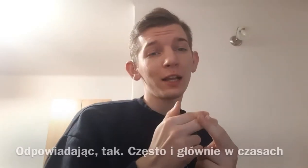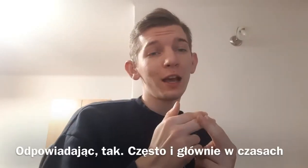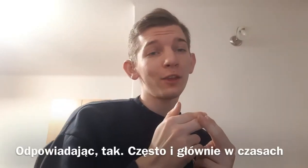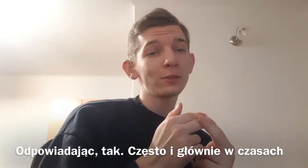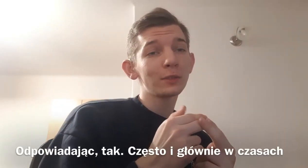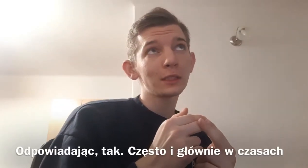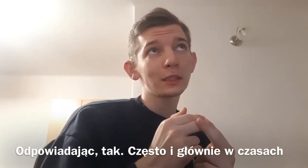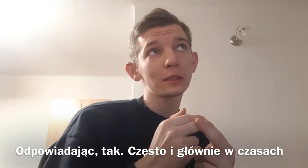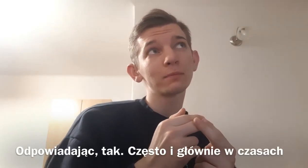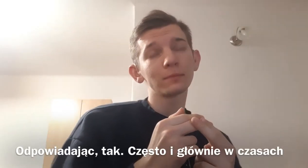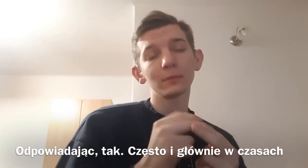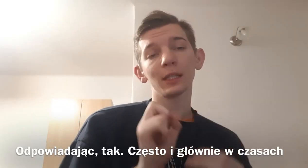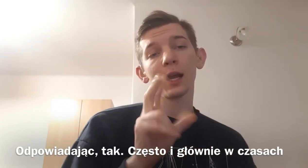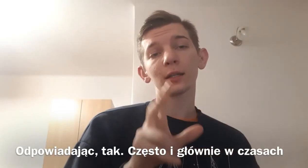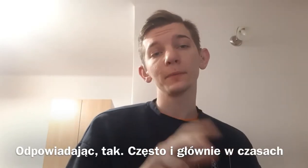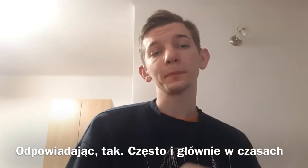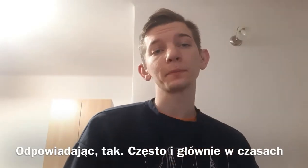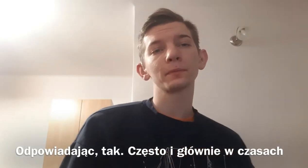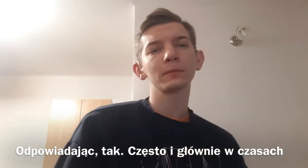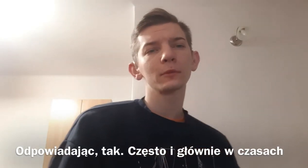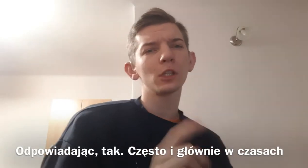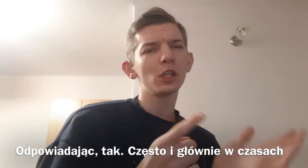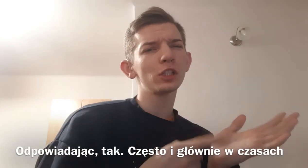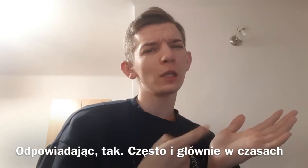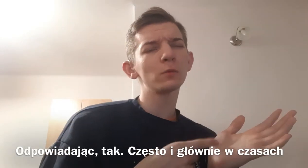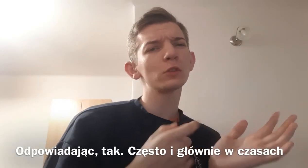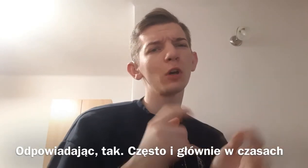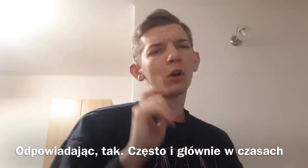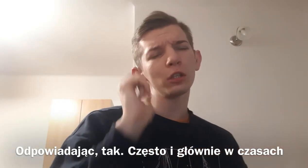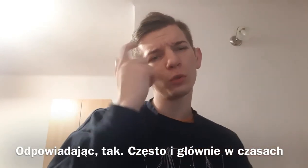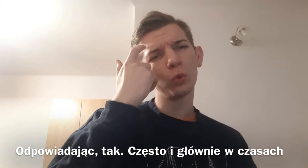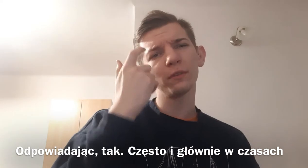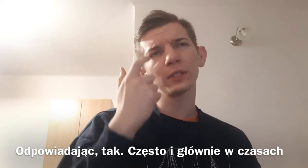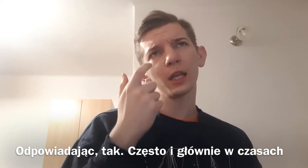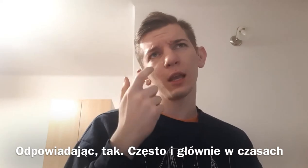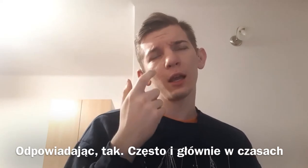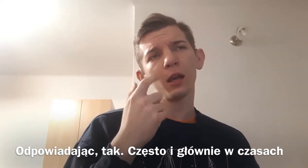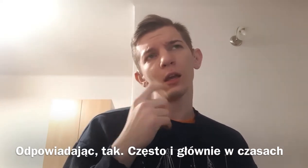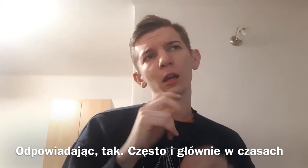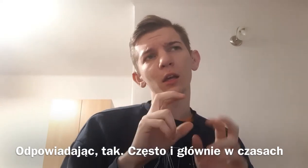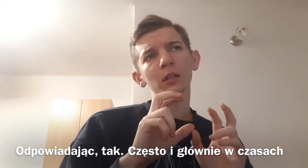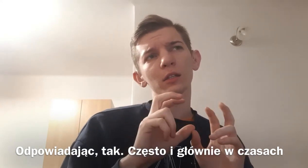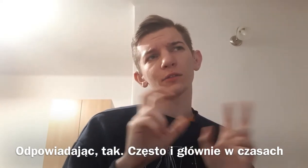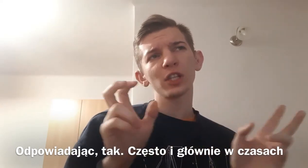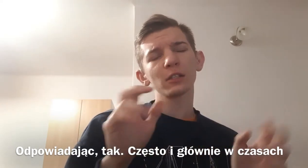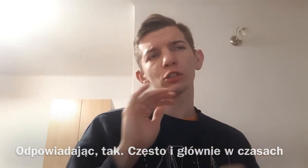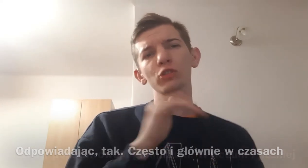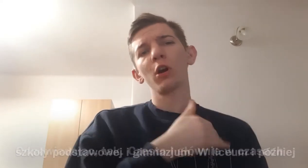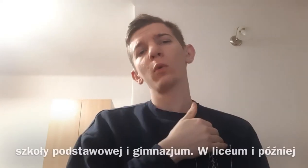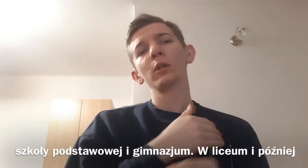Odpowiadają tak. Często i głównie w czasie szkoły